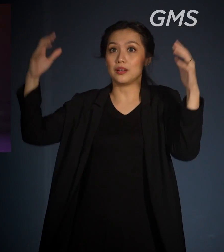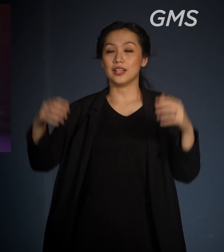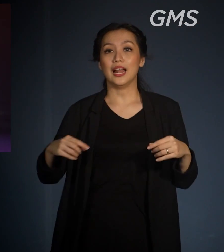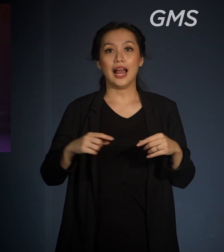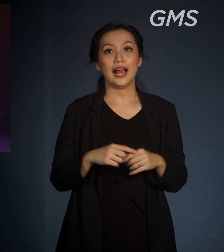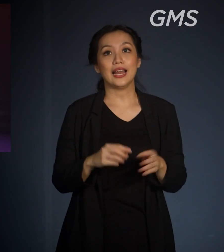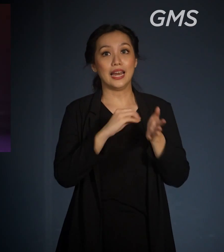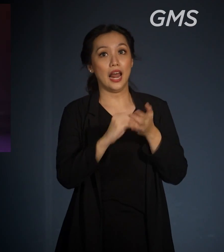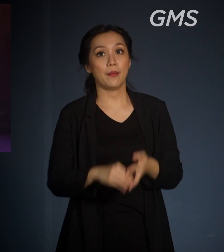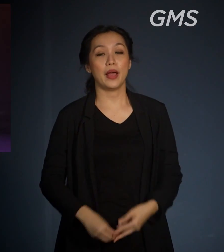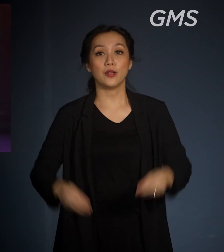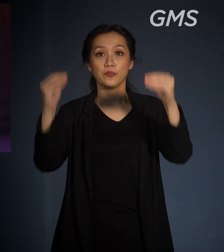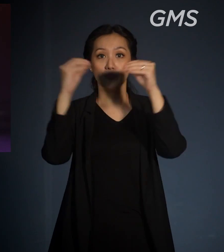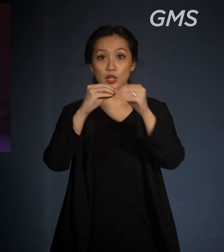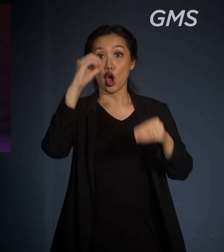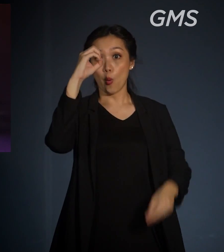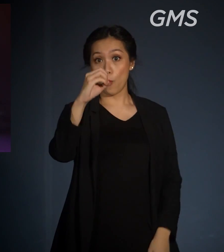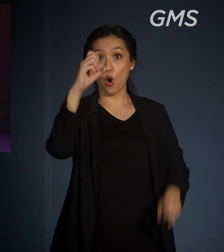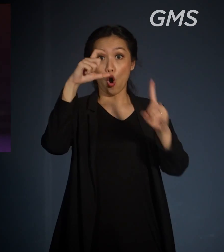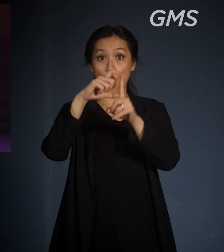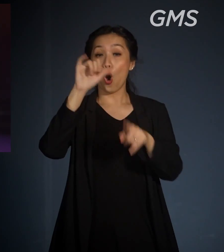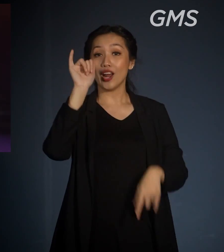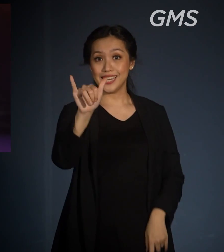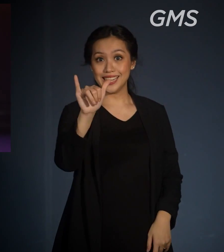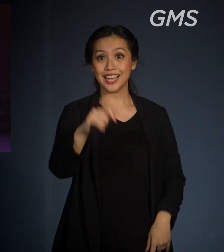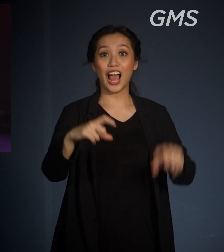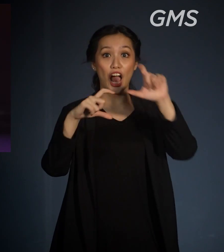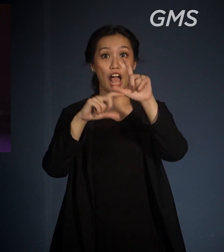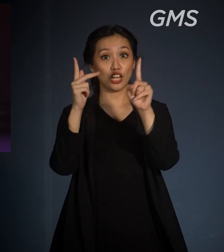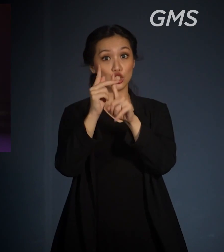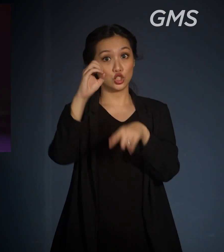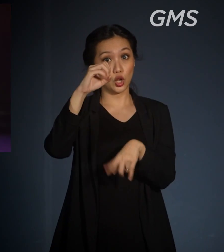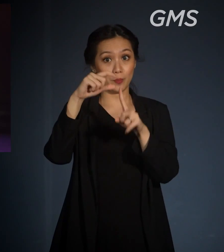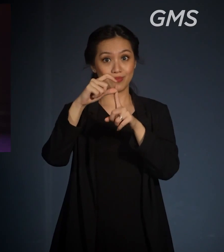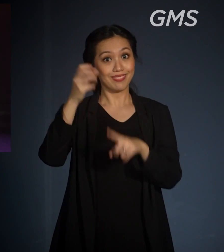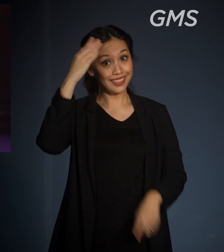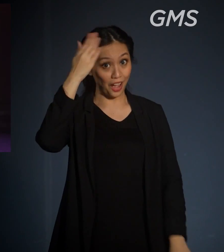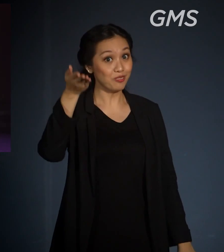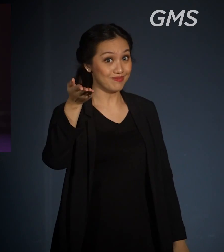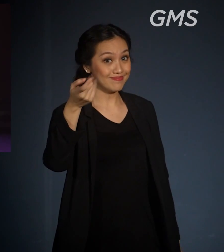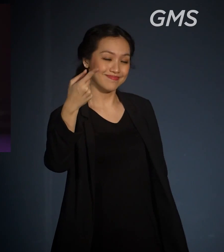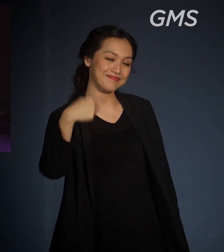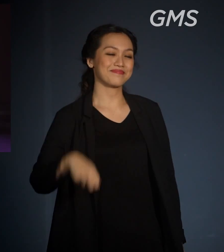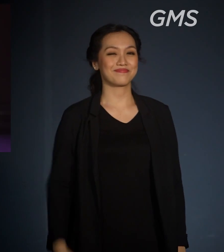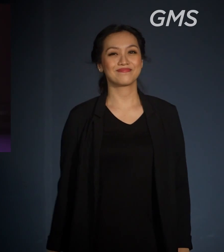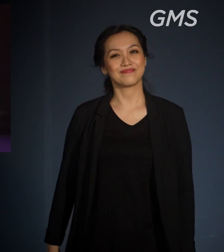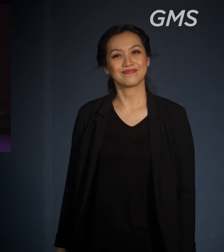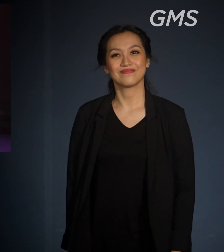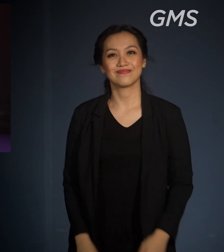Ini bukan apa ya? Bukan endorse ya. Tapi ini kisah.